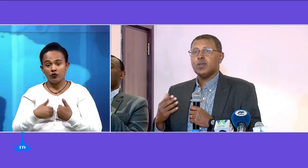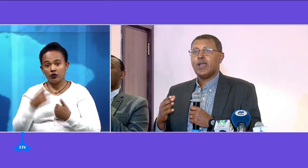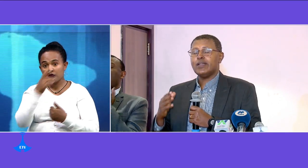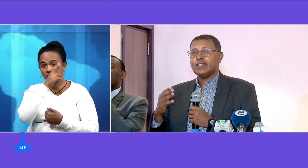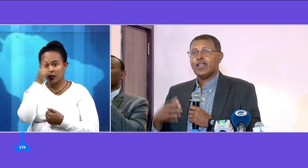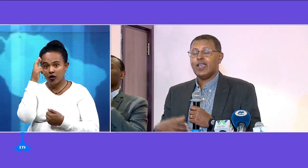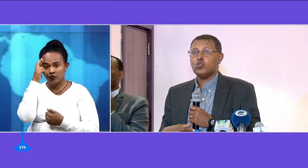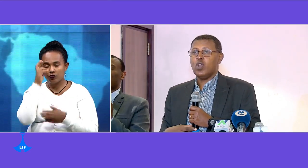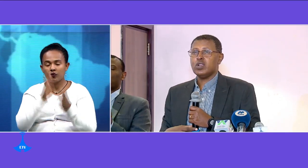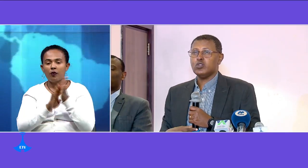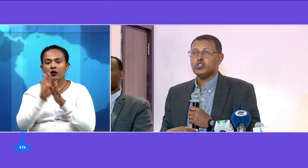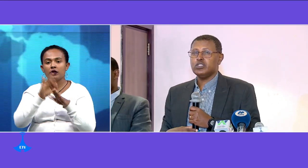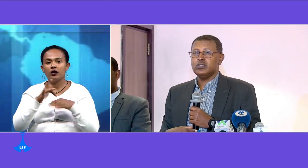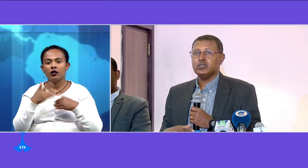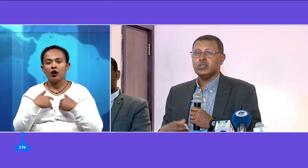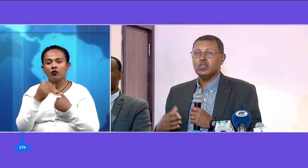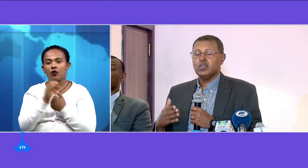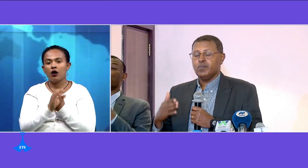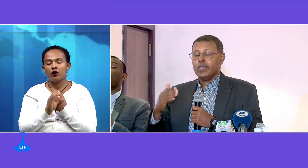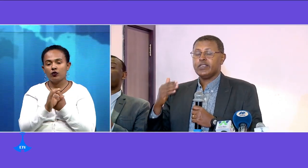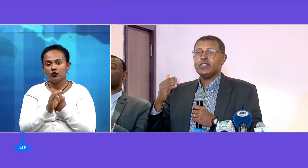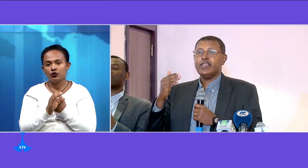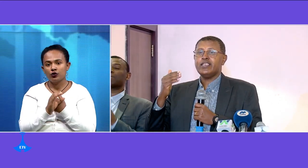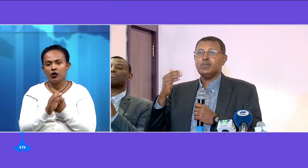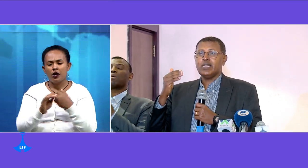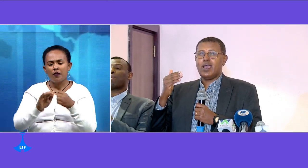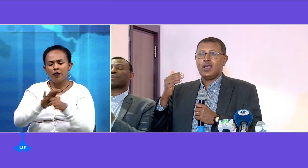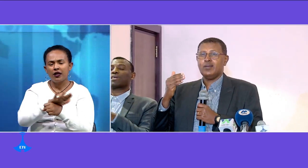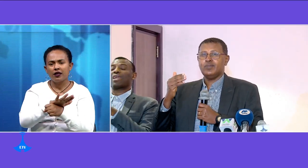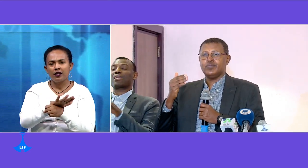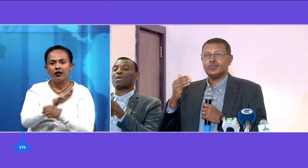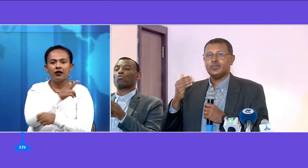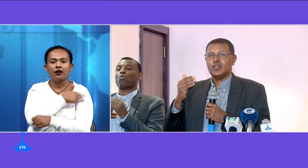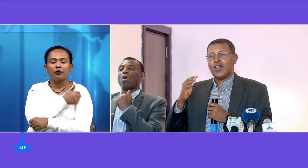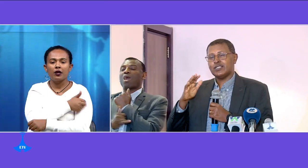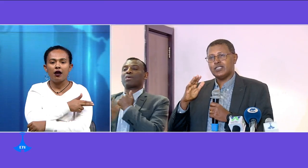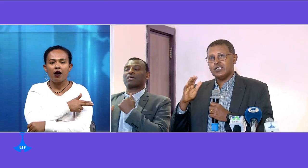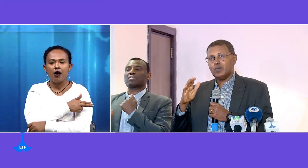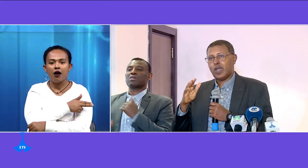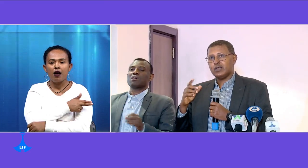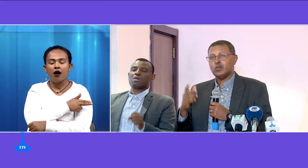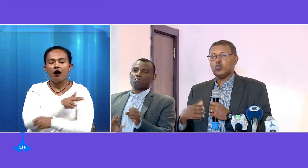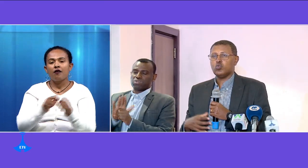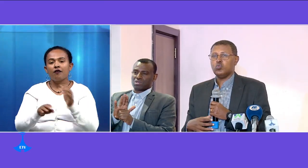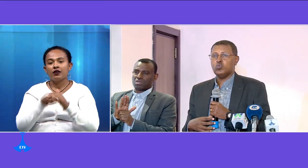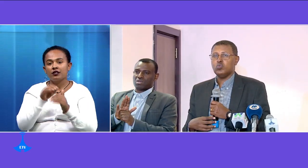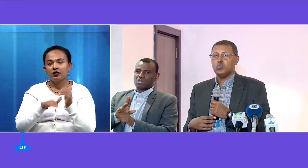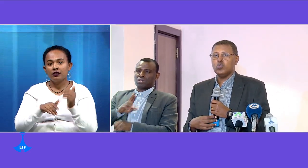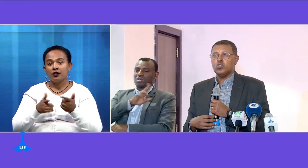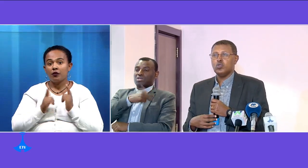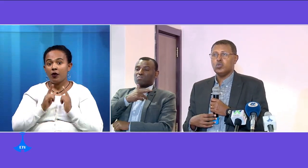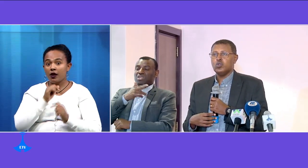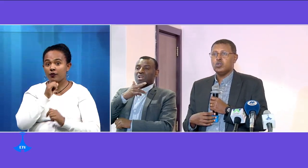ምክንያቱም በማደግ ላይ ያሉ ሀገሮች በቂ የኪሚና ፋሲሊቲ ባለመኖሩ